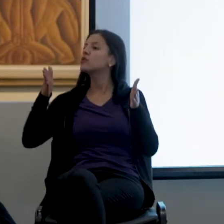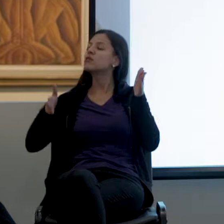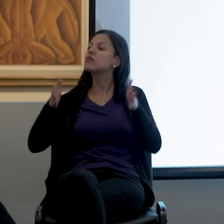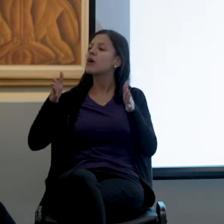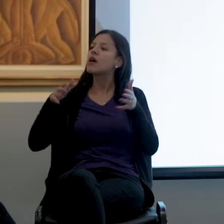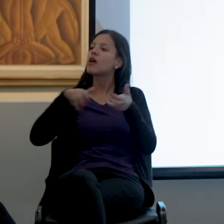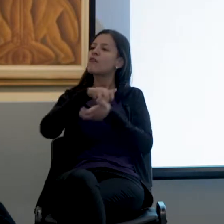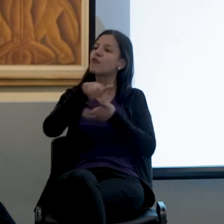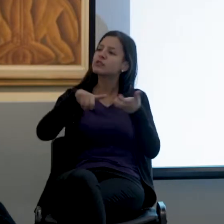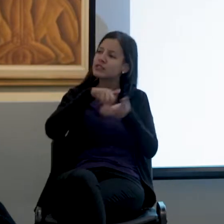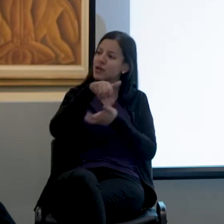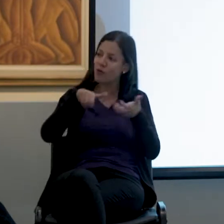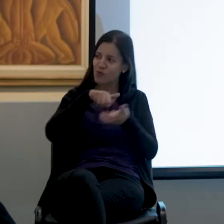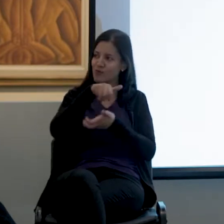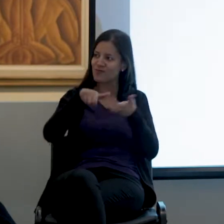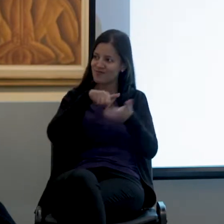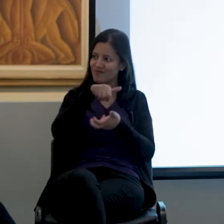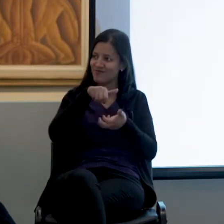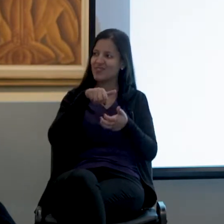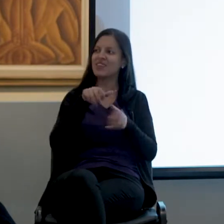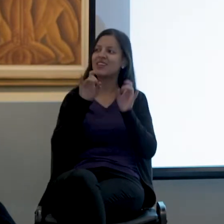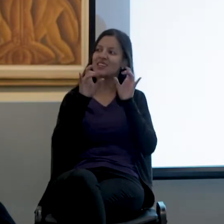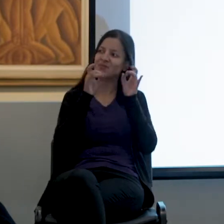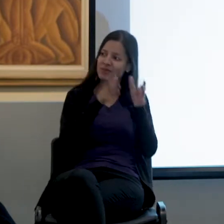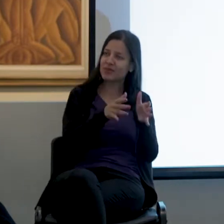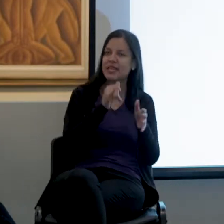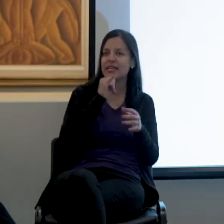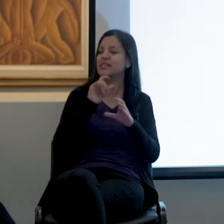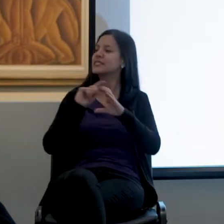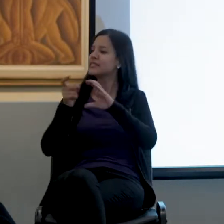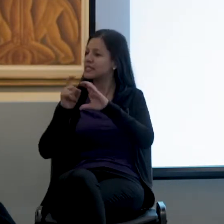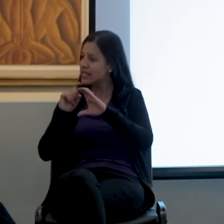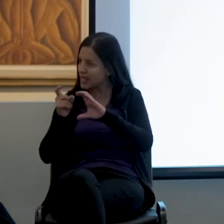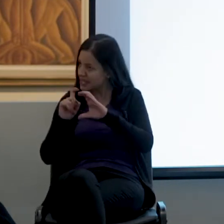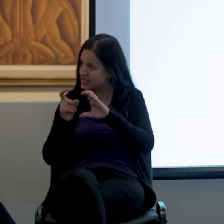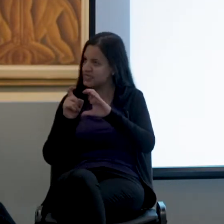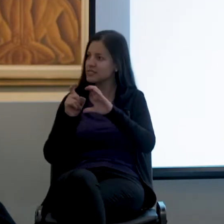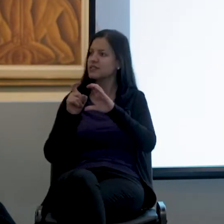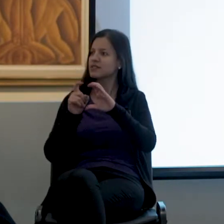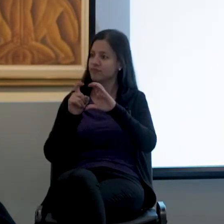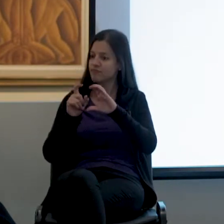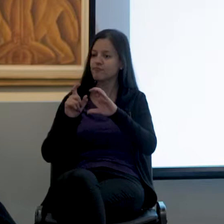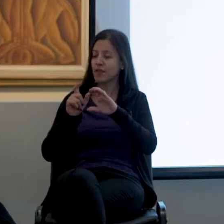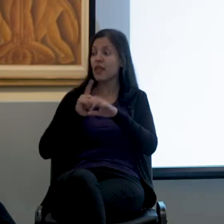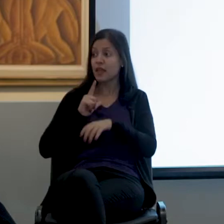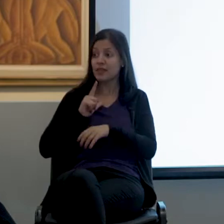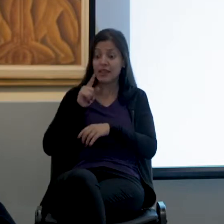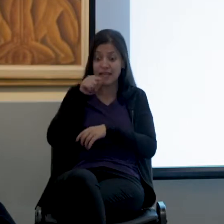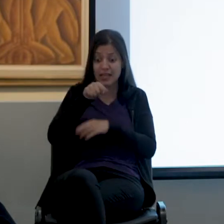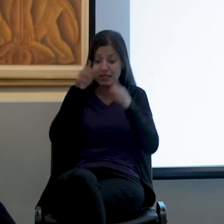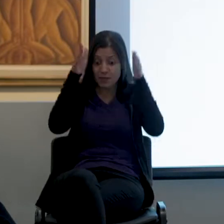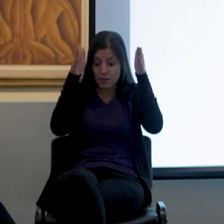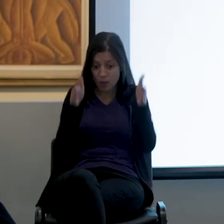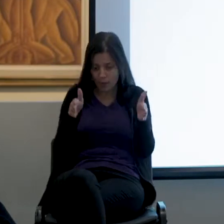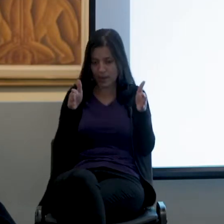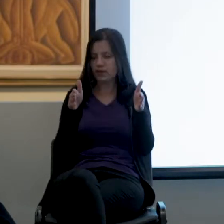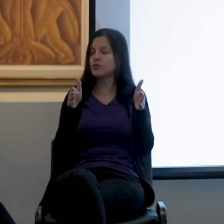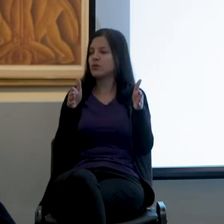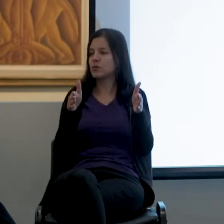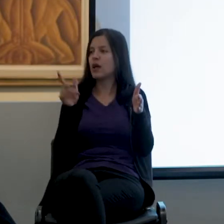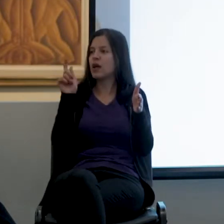burguesas, dessas revoluções de especialização, quando as ciências separadas vão surgir, então, só nesse momento que pode